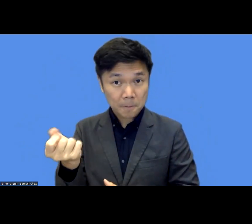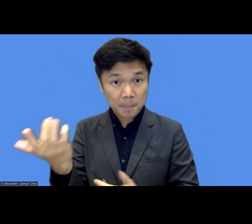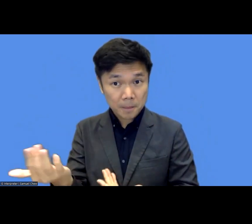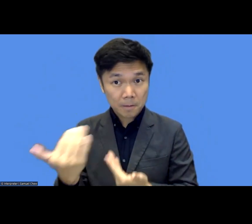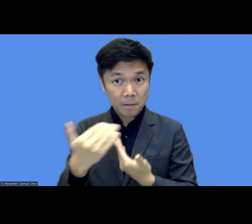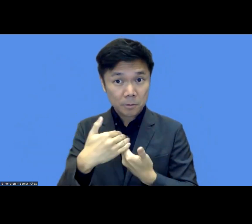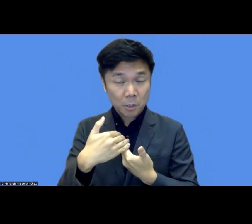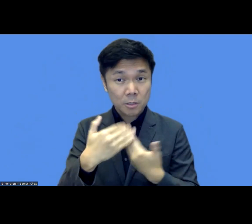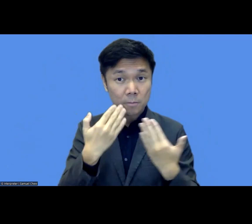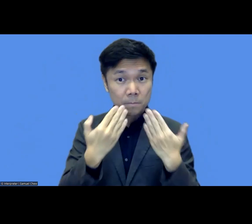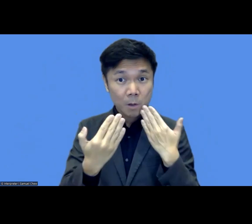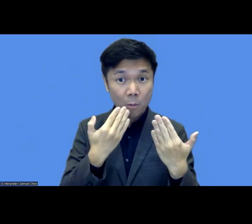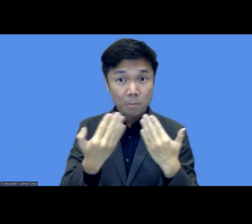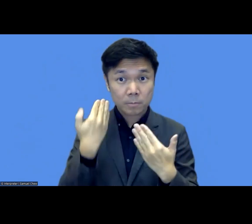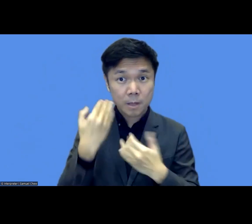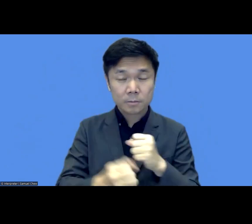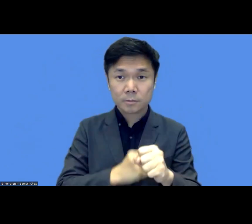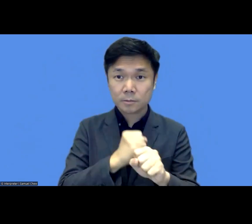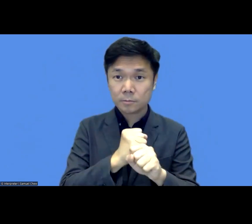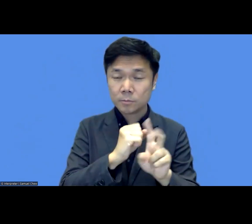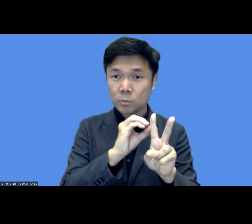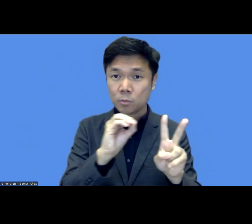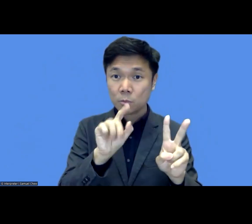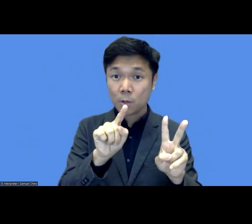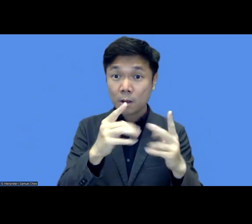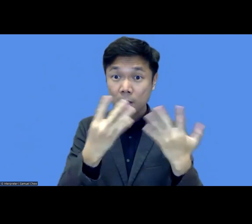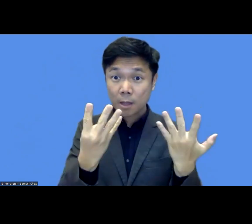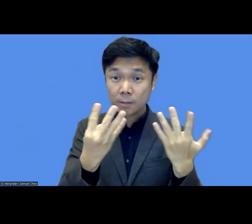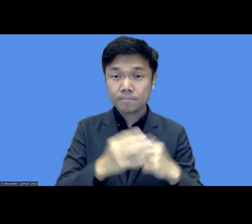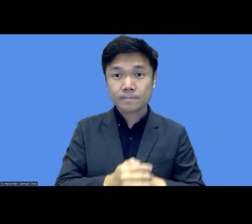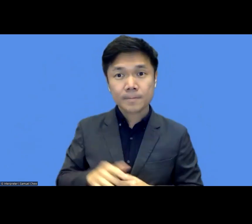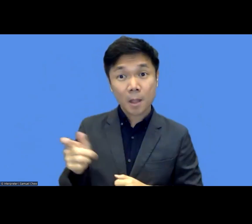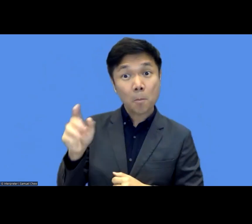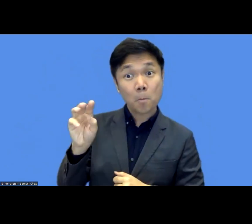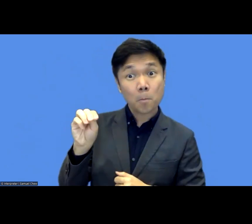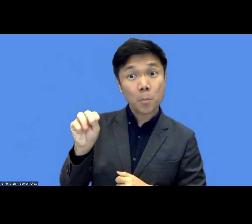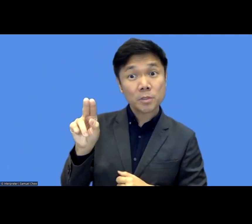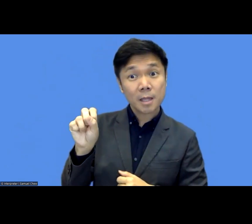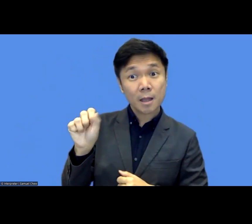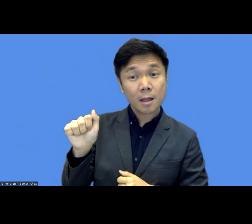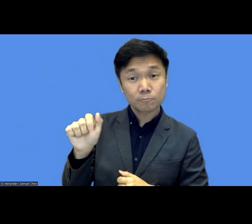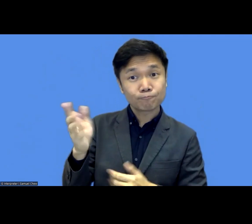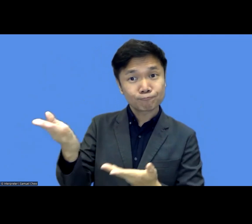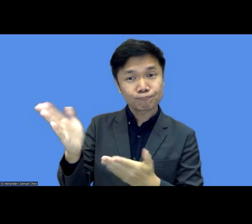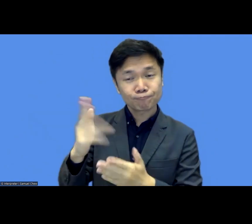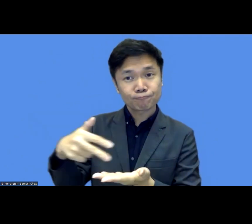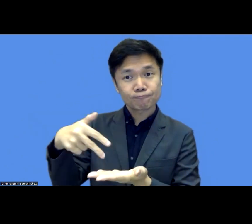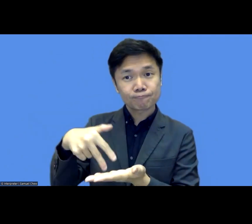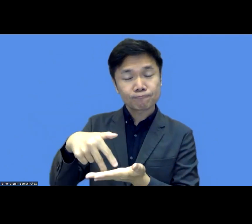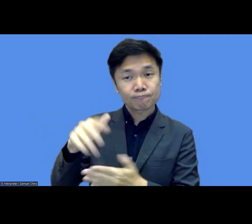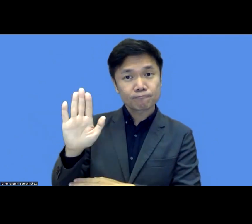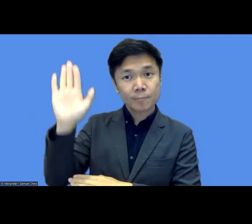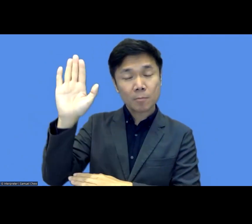Y los refugiados de Palestina que han asistido al Foro Global en